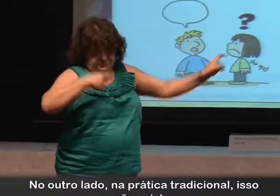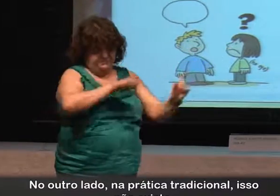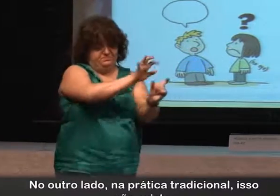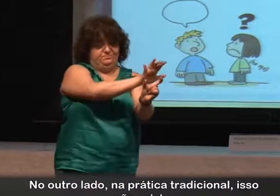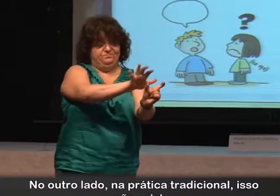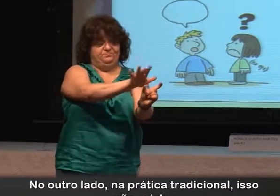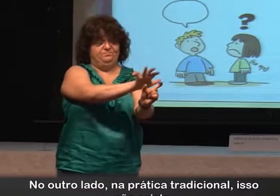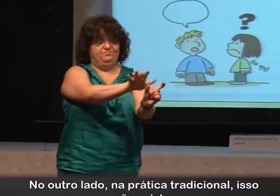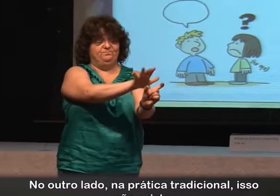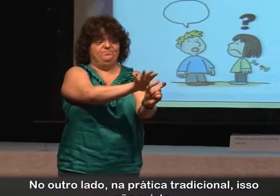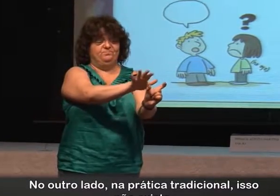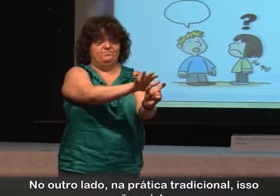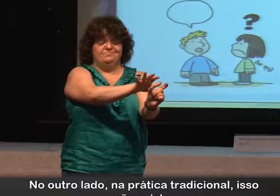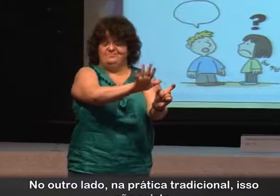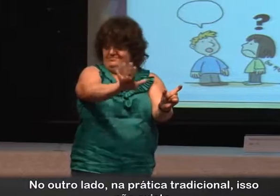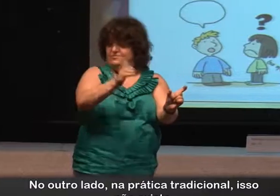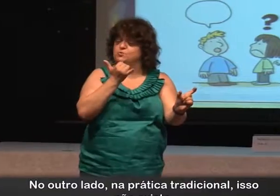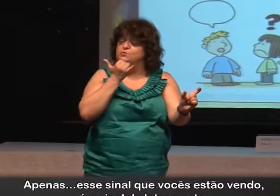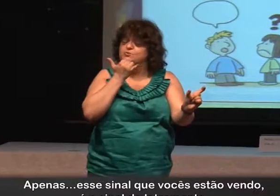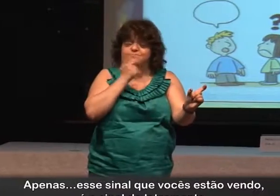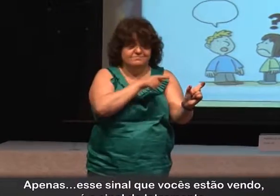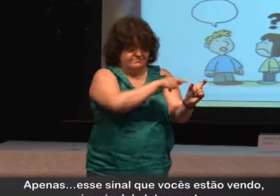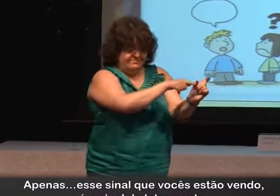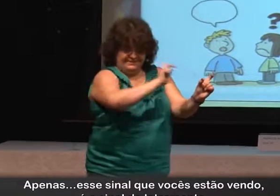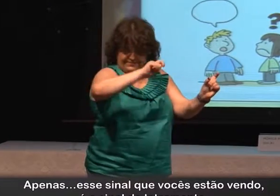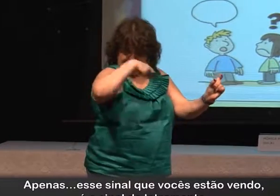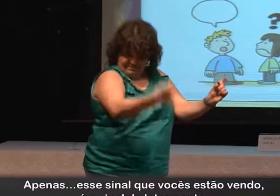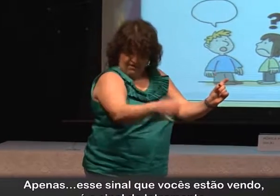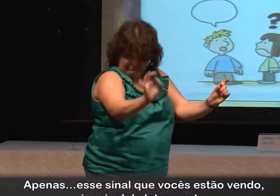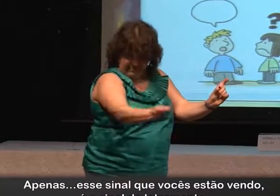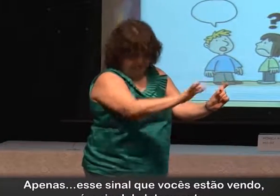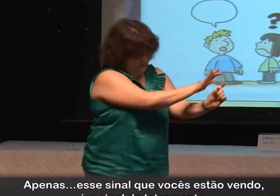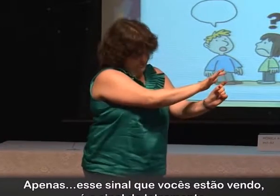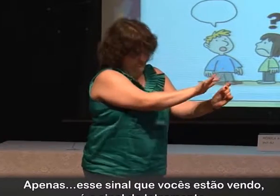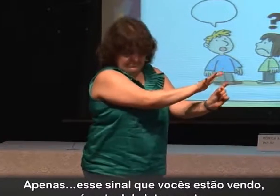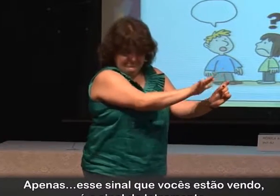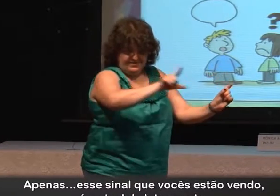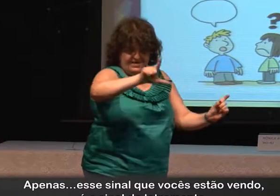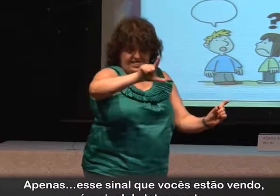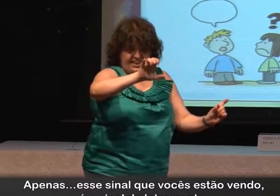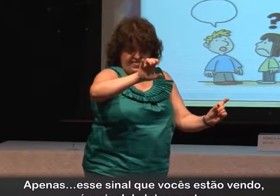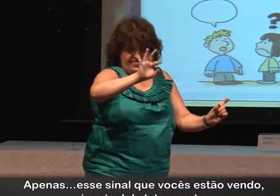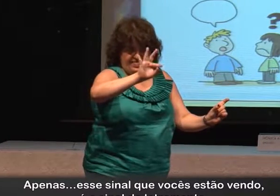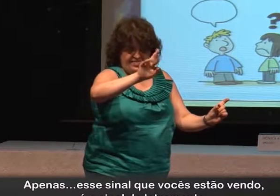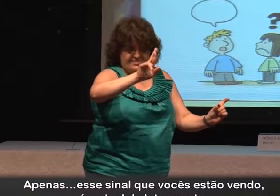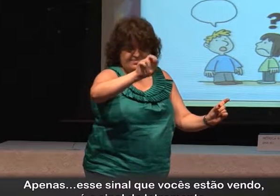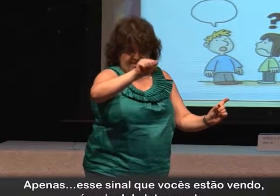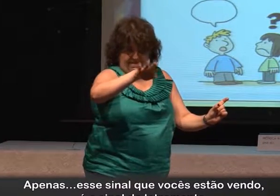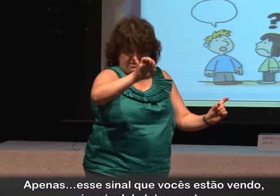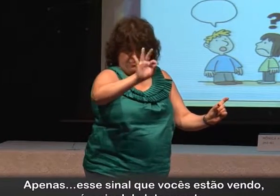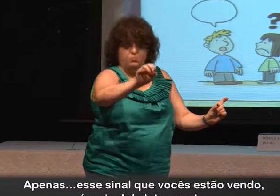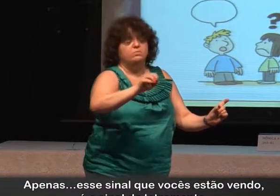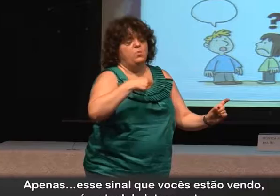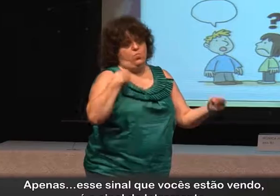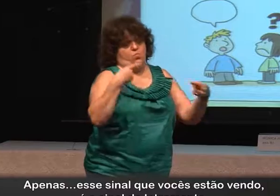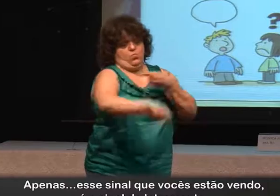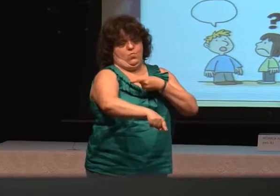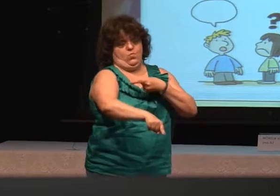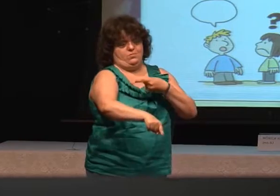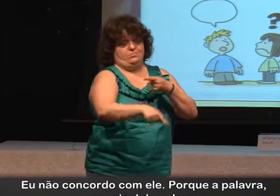na prática tradicional, isso não existe. Apenas esse sinal que vocês estão vendo é o sinal de letramento. Eu